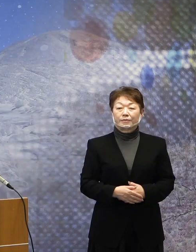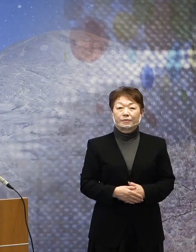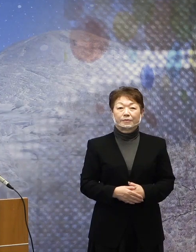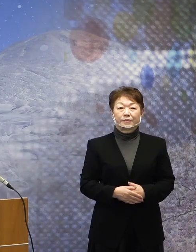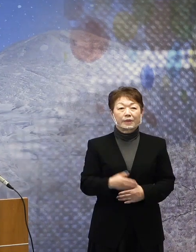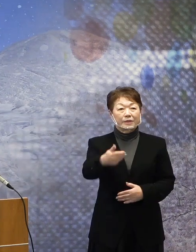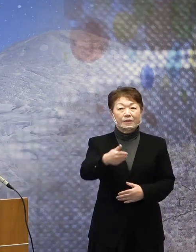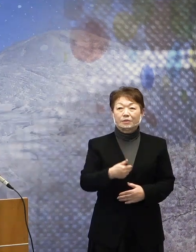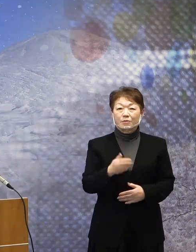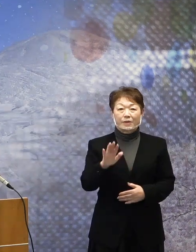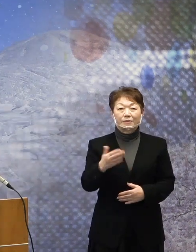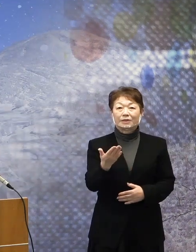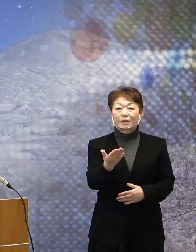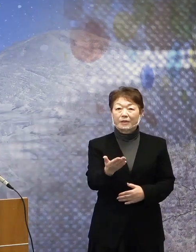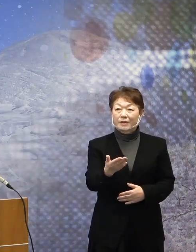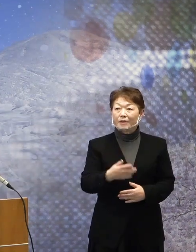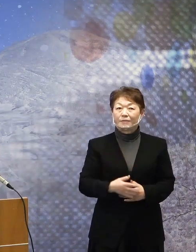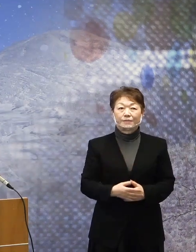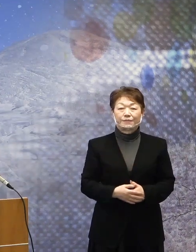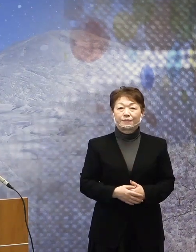ご質問ございませんでしょうか。